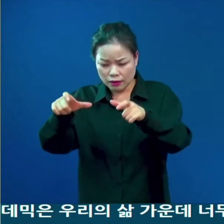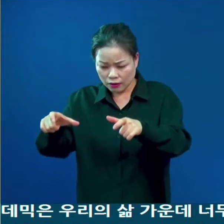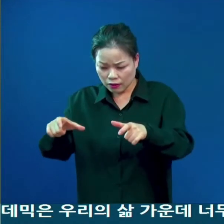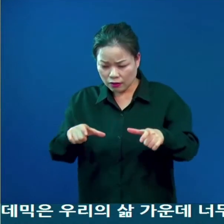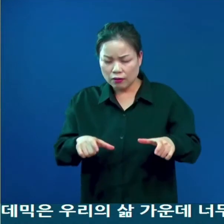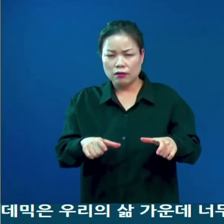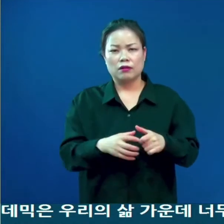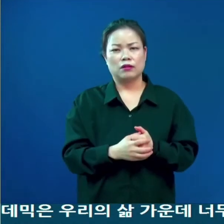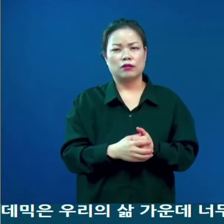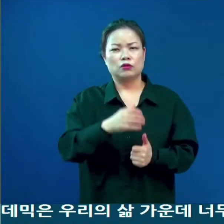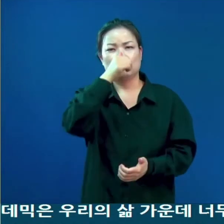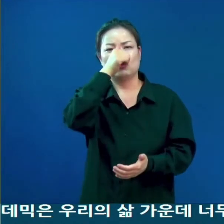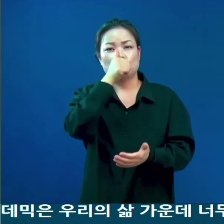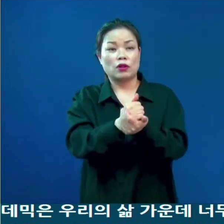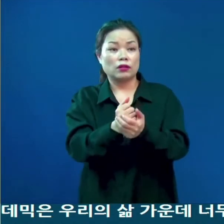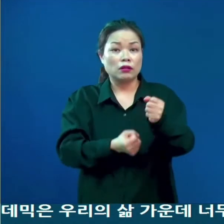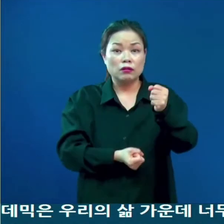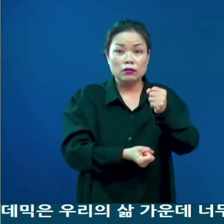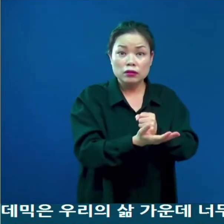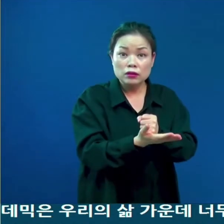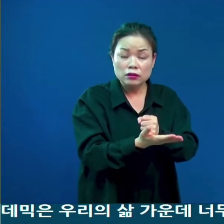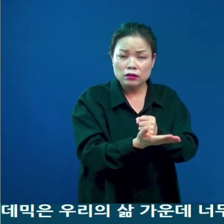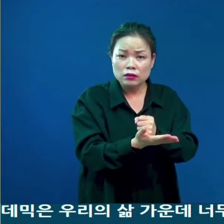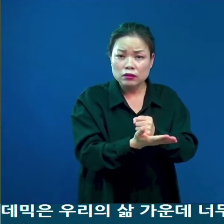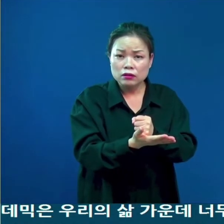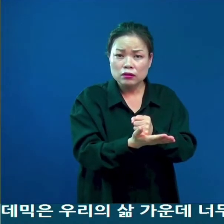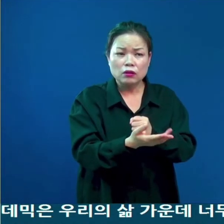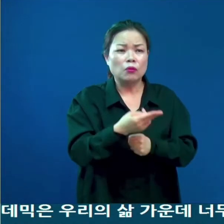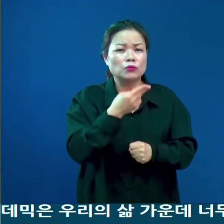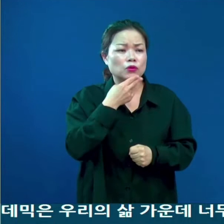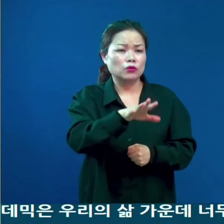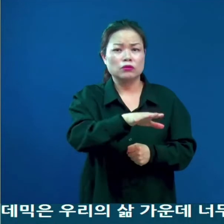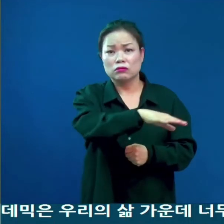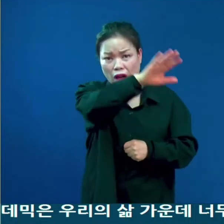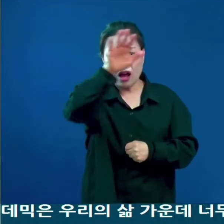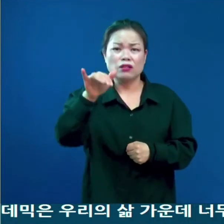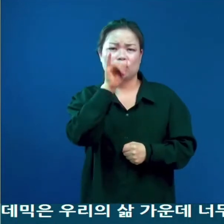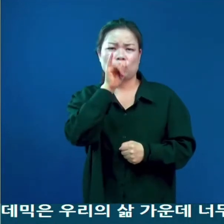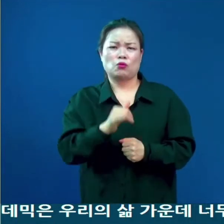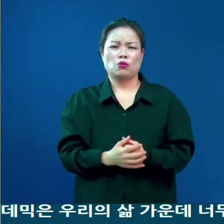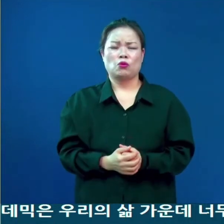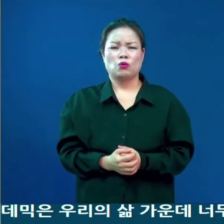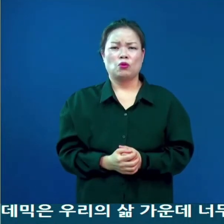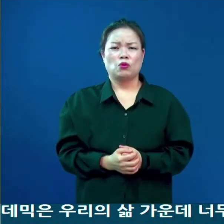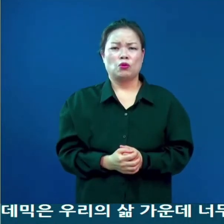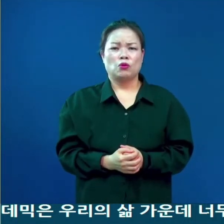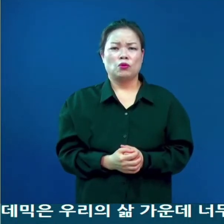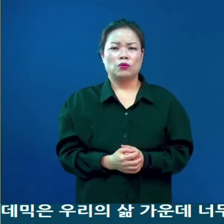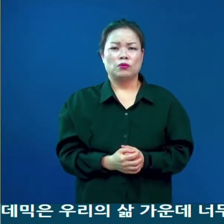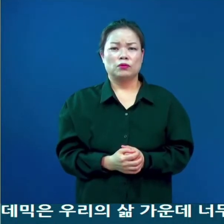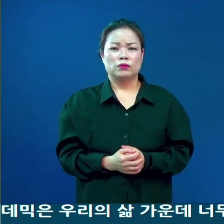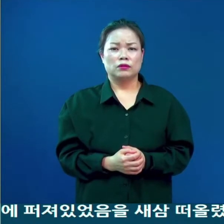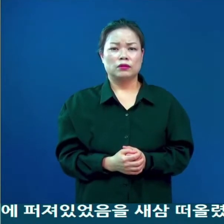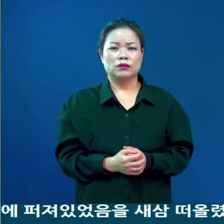곳에 죄가 미치지 않은 곳이 하나도 없구나, 이런 생각을 해보게 되었습니다.